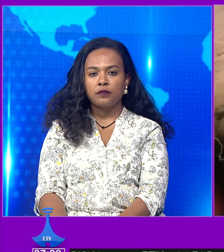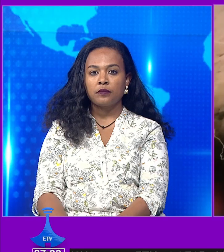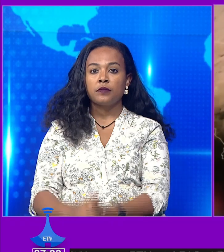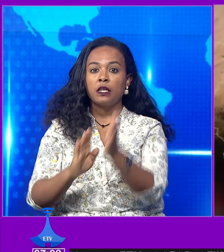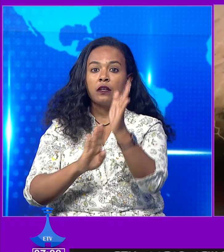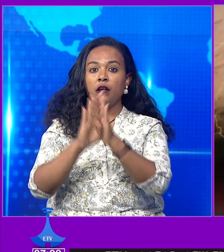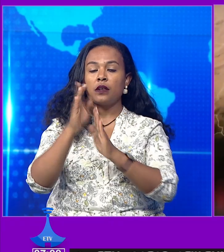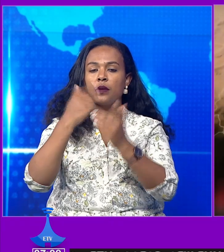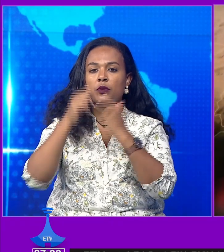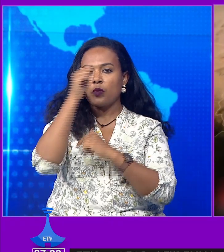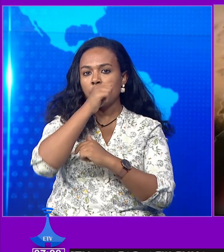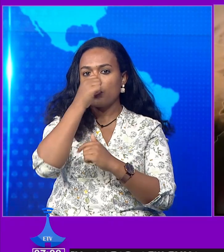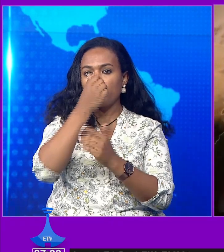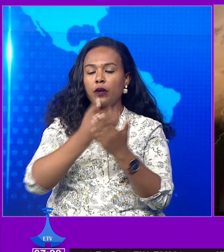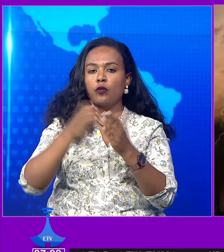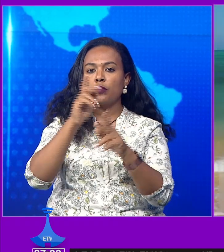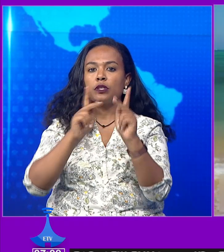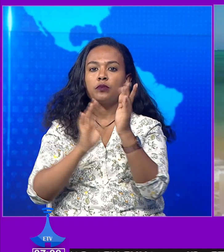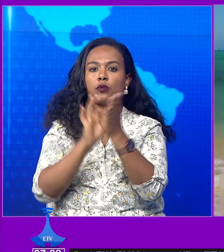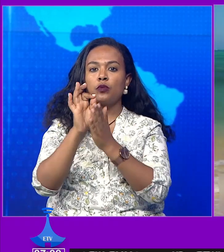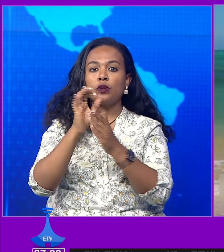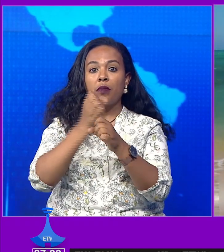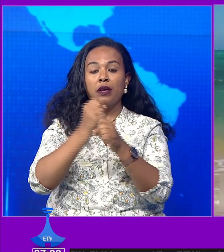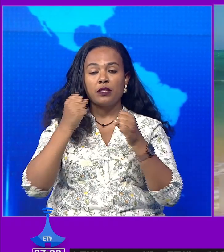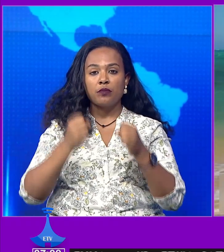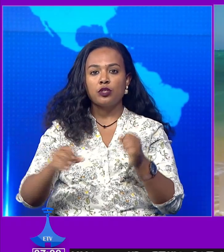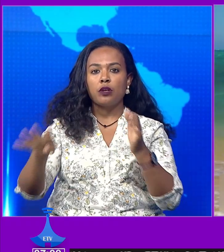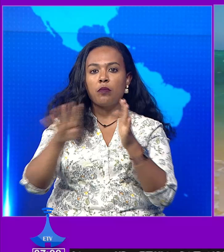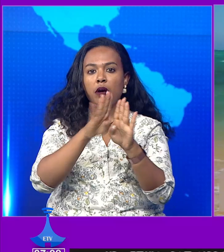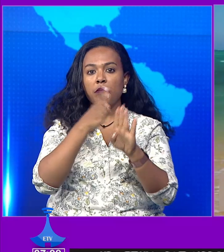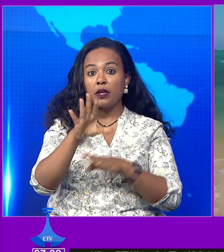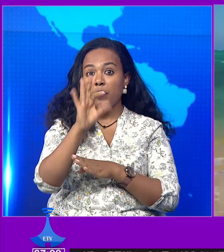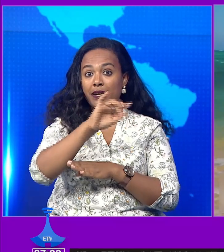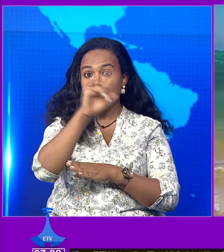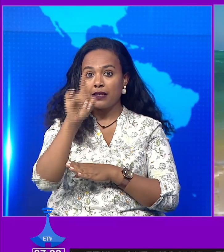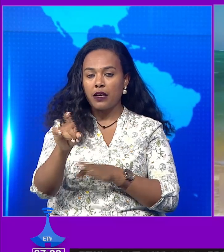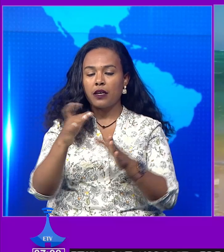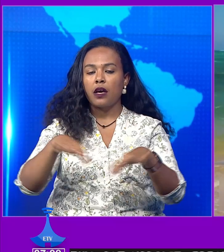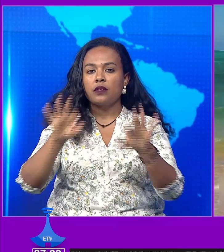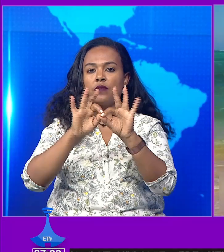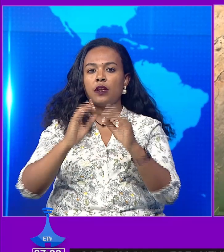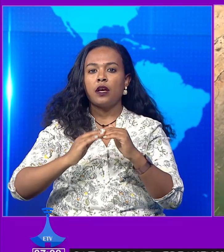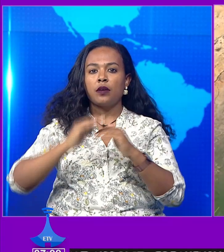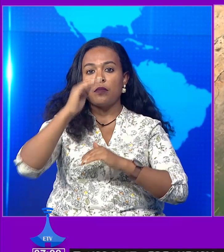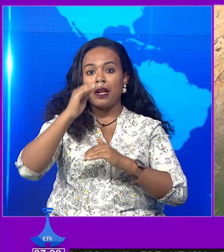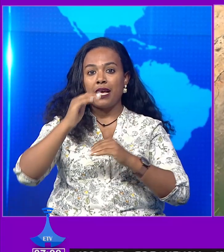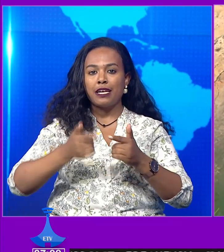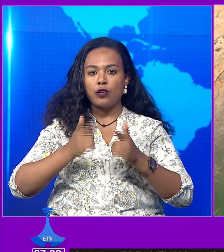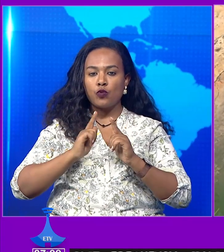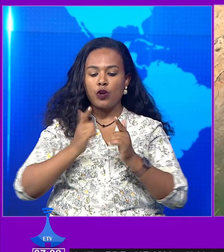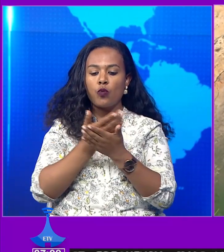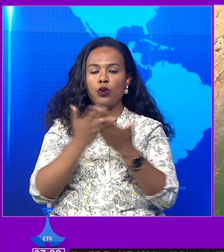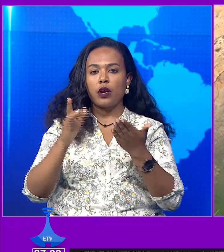እያደገ የመጣውን የኢትዮጵያ ኢኮኖሚና ሕዝብ ቁጥርን መሸከም የሚችል ባህር በር የማግኘት ጥያቄን ካስፈላጊም በላይ የህልውና ጉዳይ